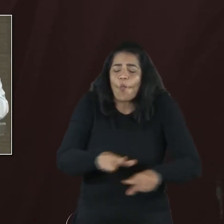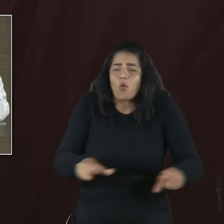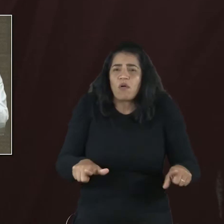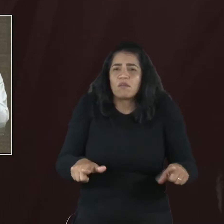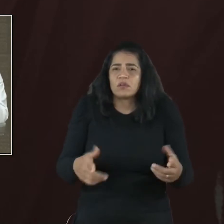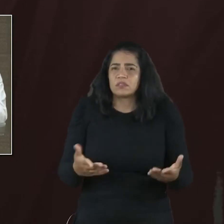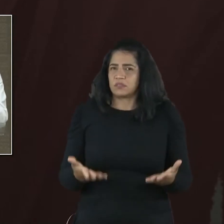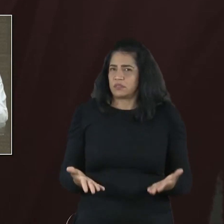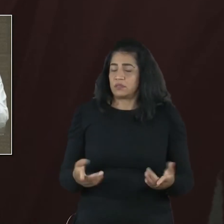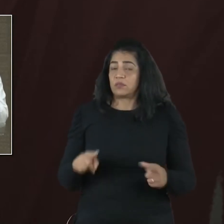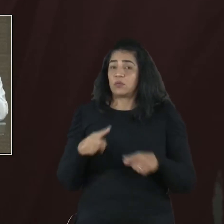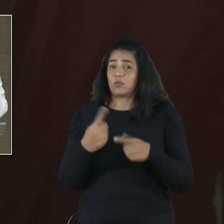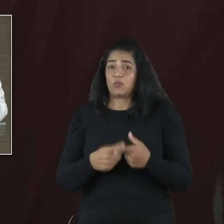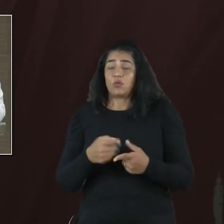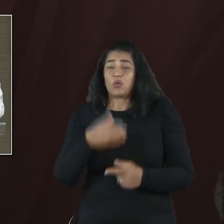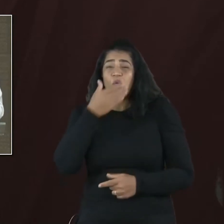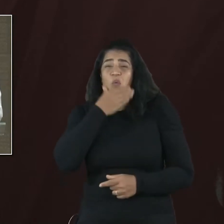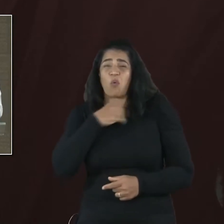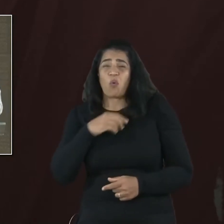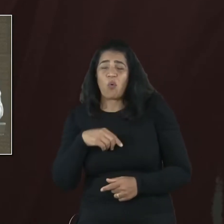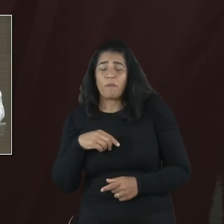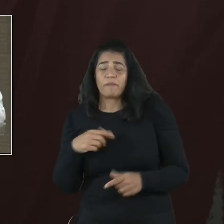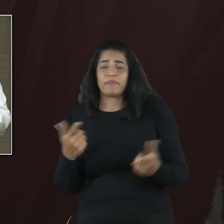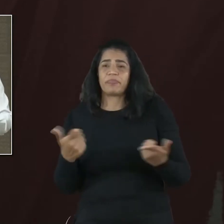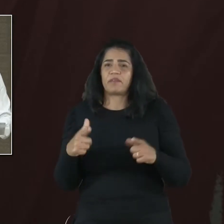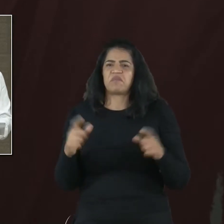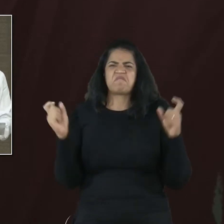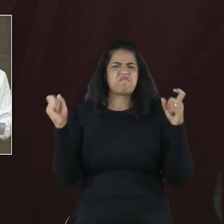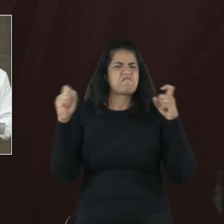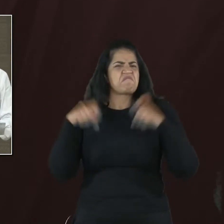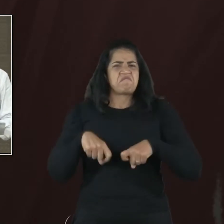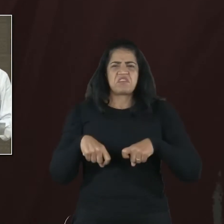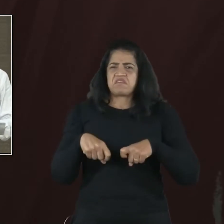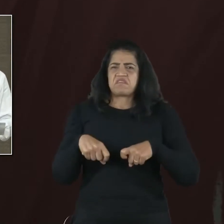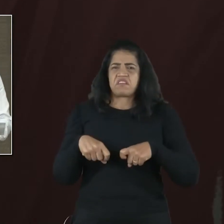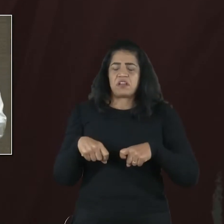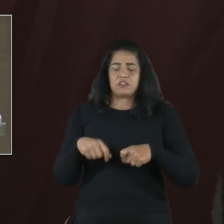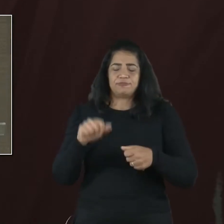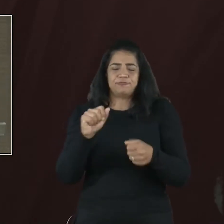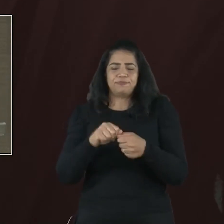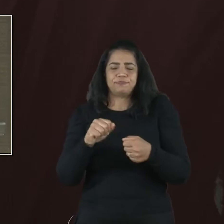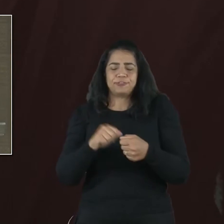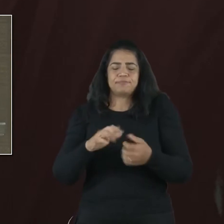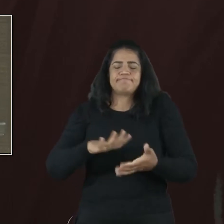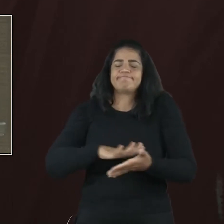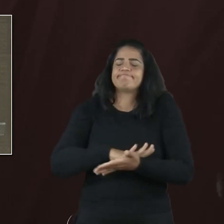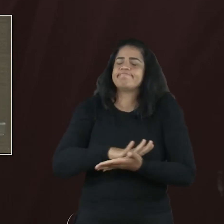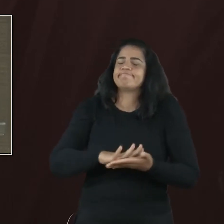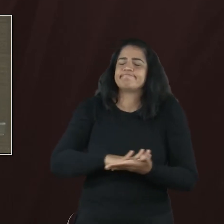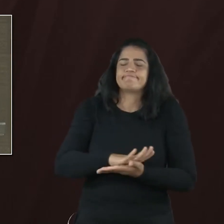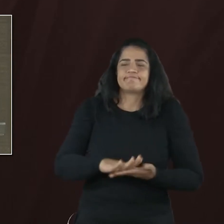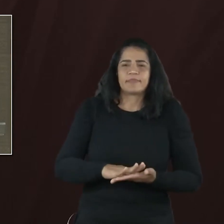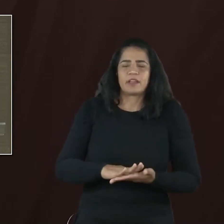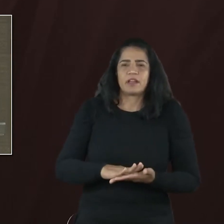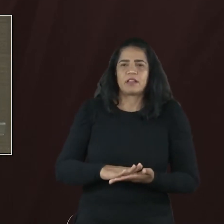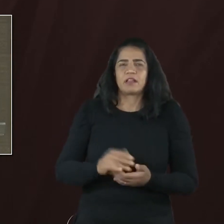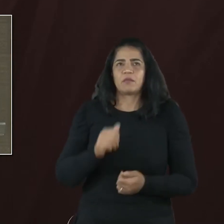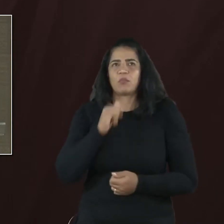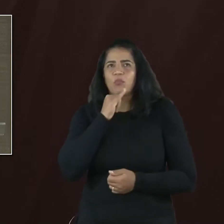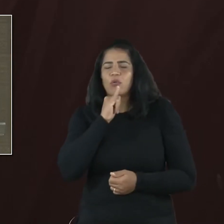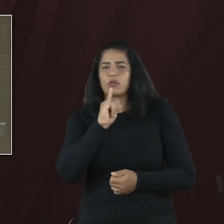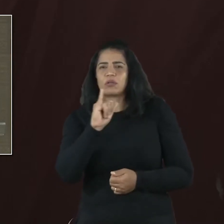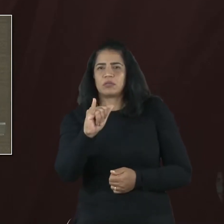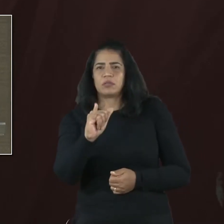fazer tudo isso que o Espírito fez e está fazendo entre nós. Queridos irmãos, a comportagem